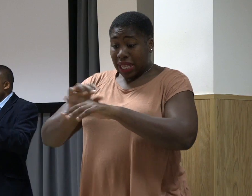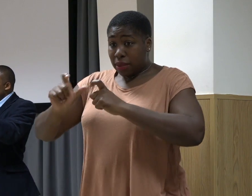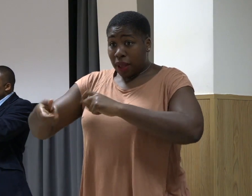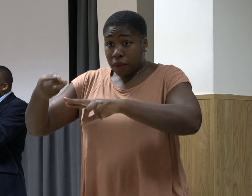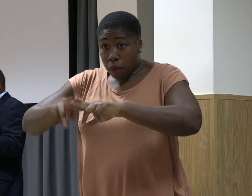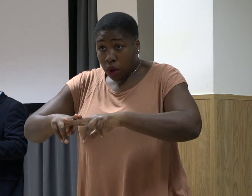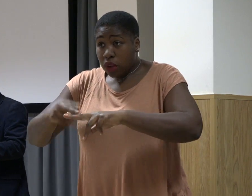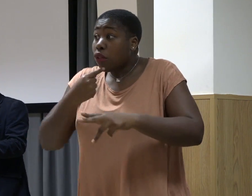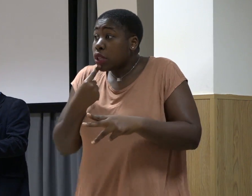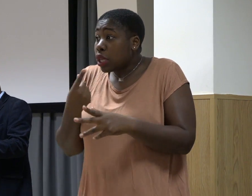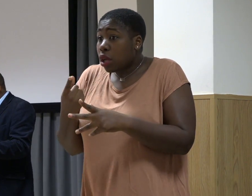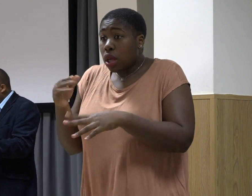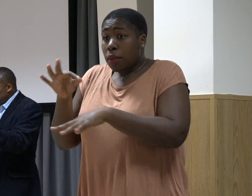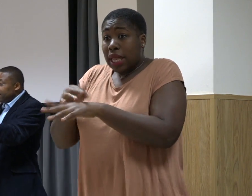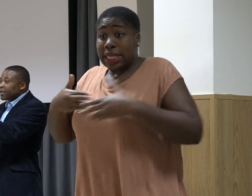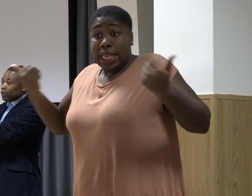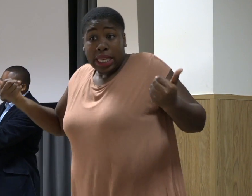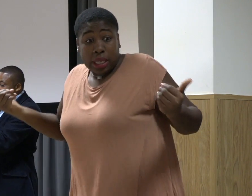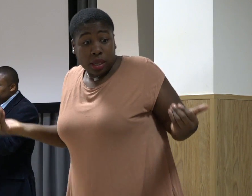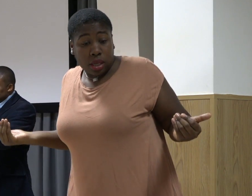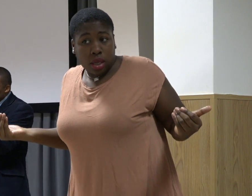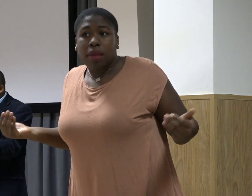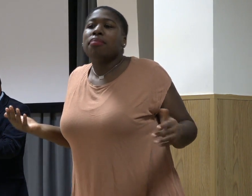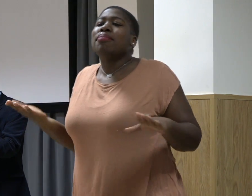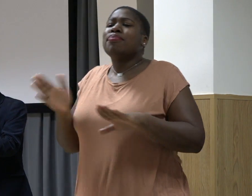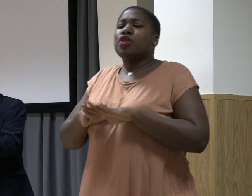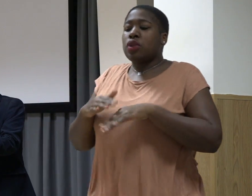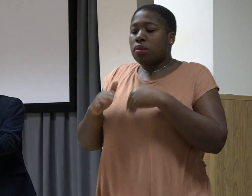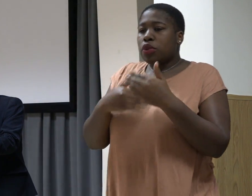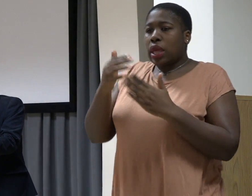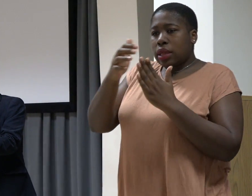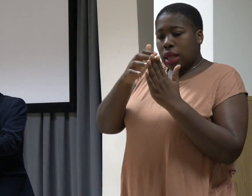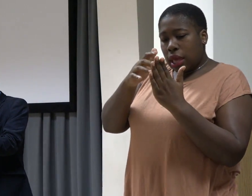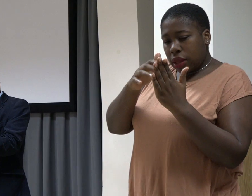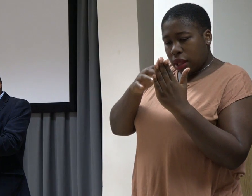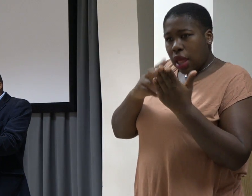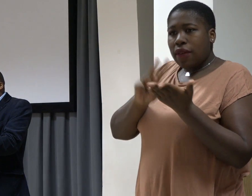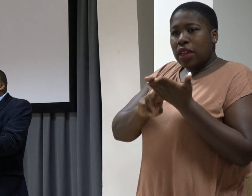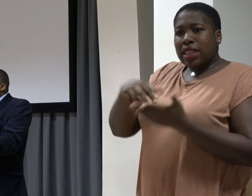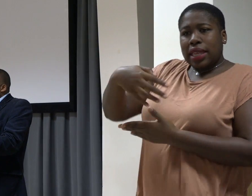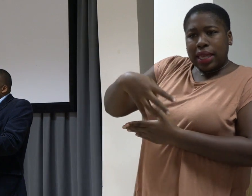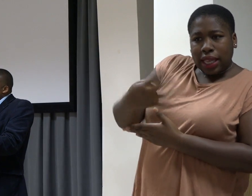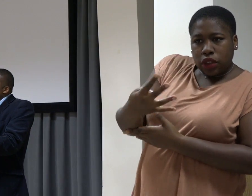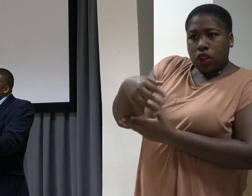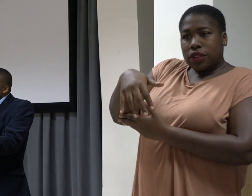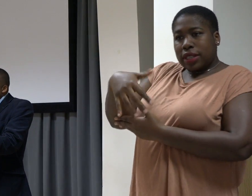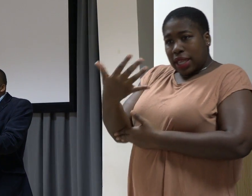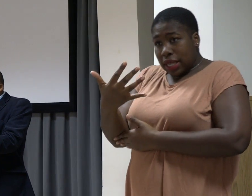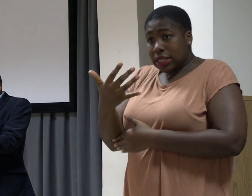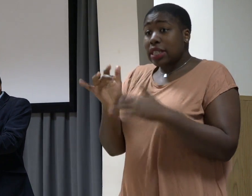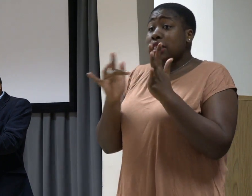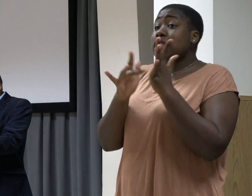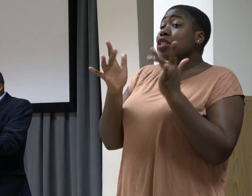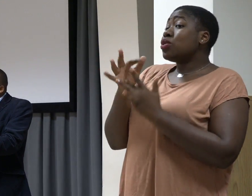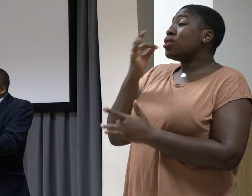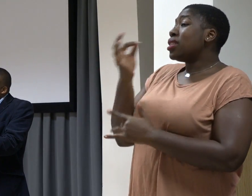Plus tard, c'est-à-dire quelques versets plus tard, au verset 14 et 15, Jésus finit par leur